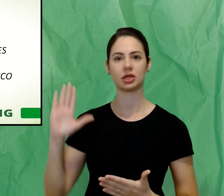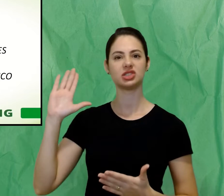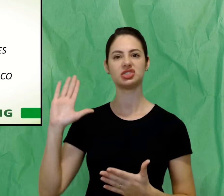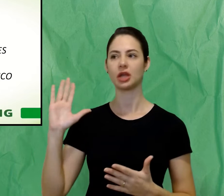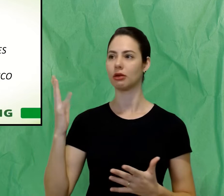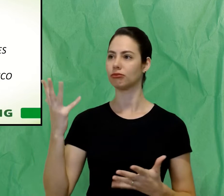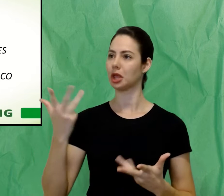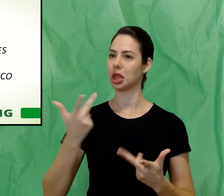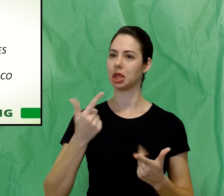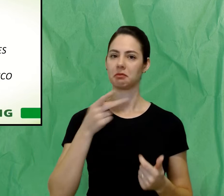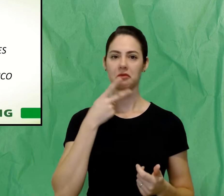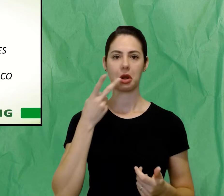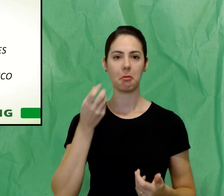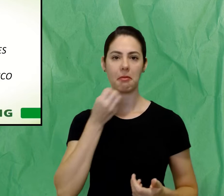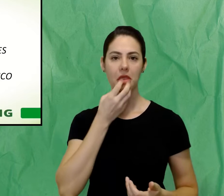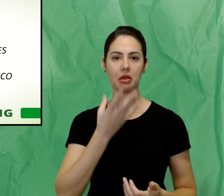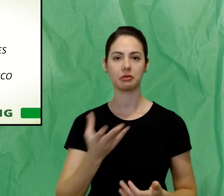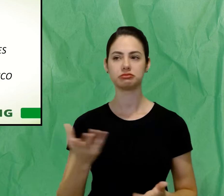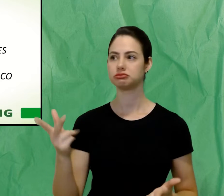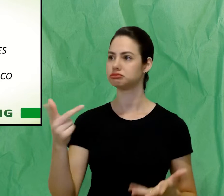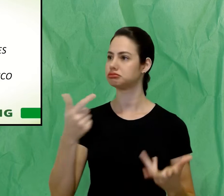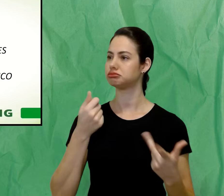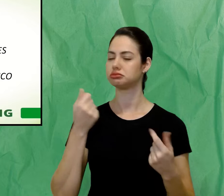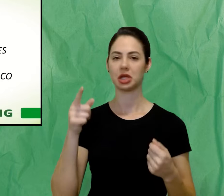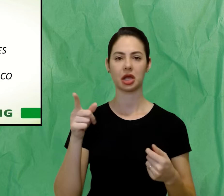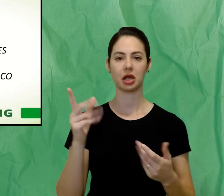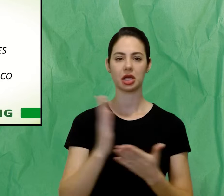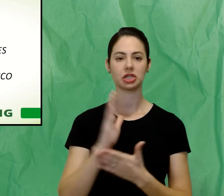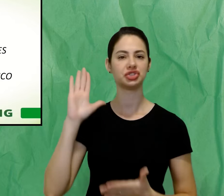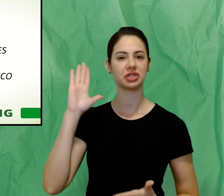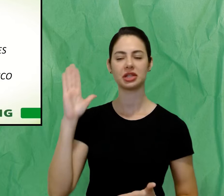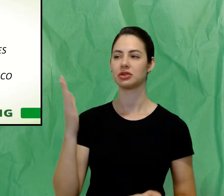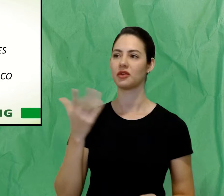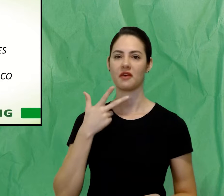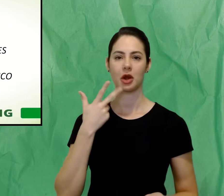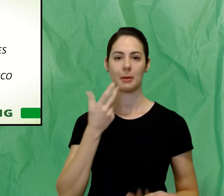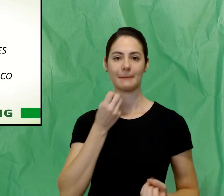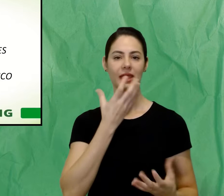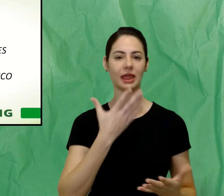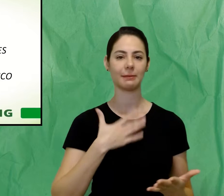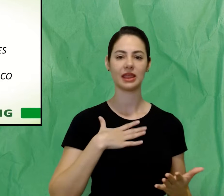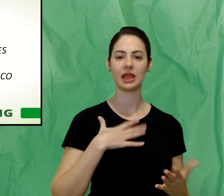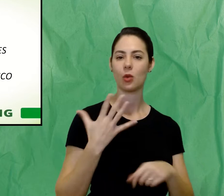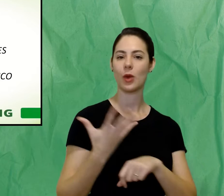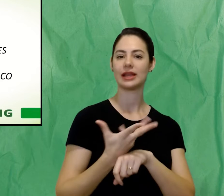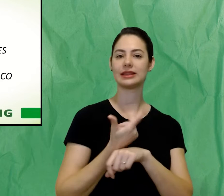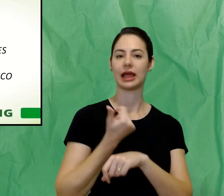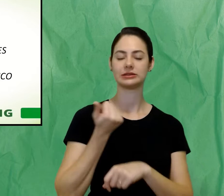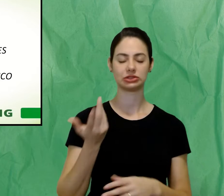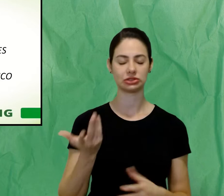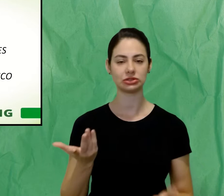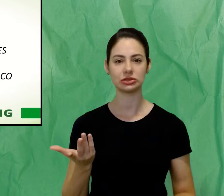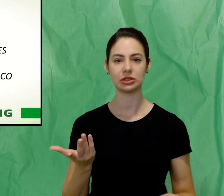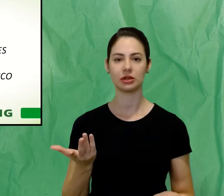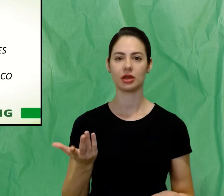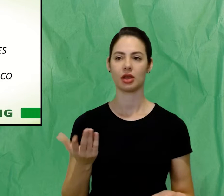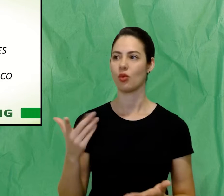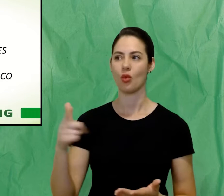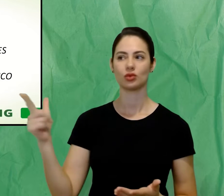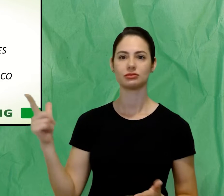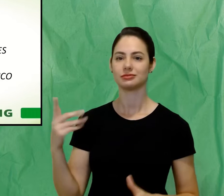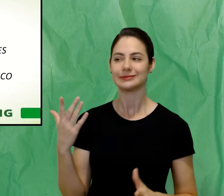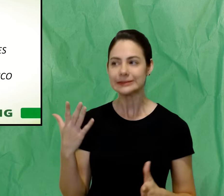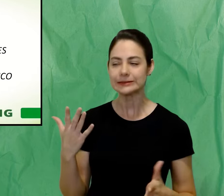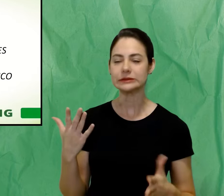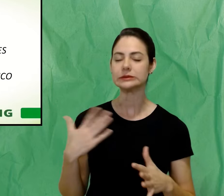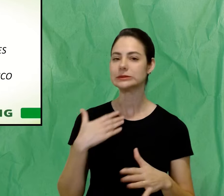dos candidatos se sobressaiu perante aos outros porque sabia falar melhor de suas qualidades